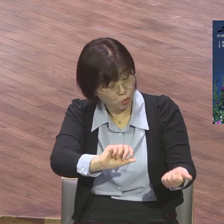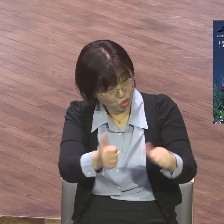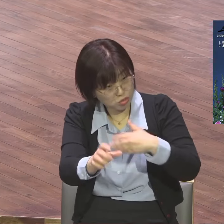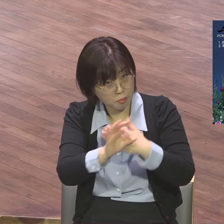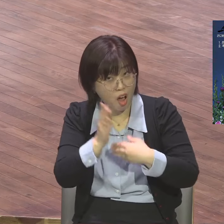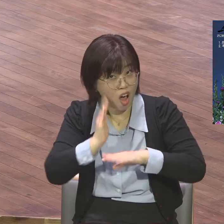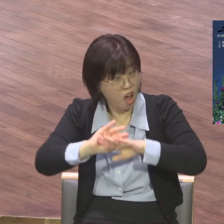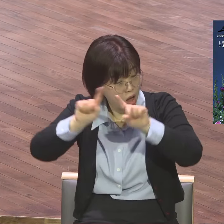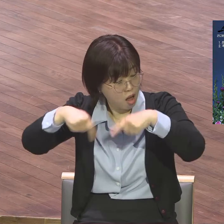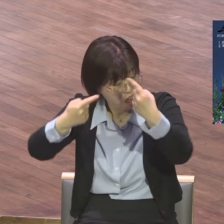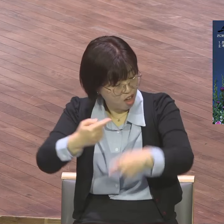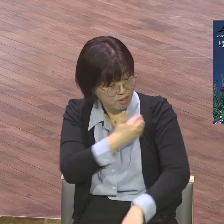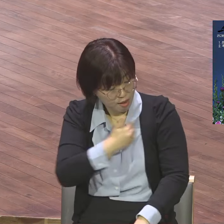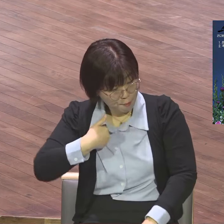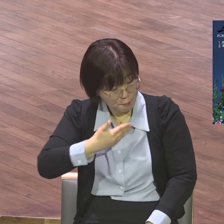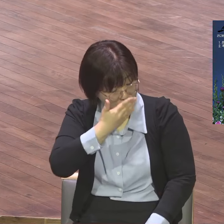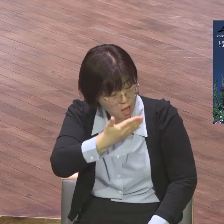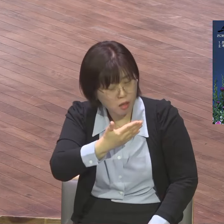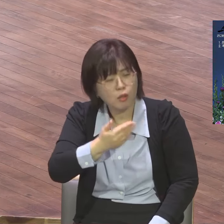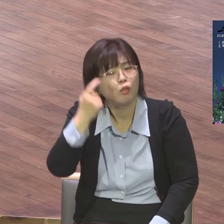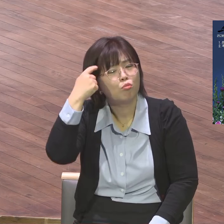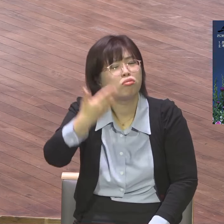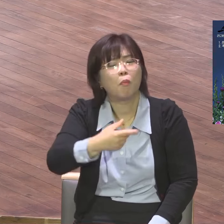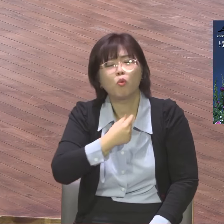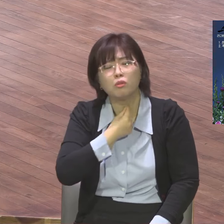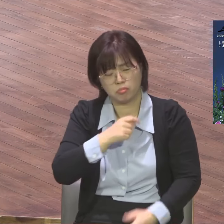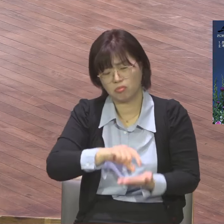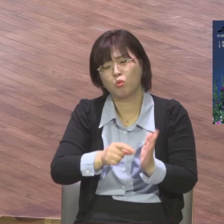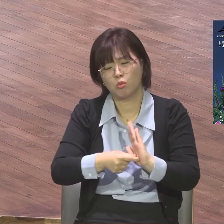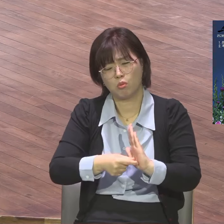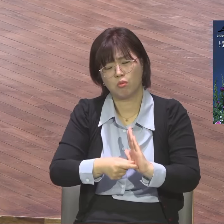그래서 그 저기 저 세계를교회 저 김해 세계를